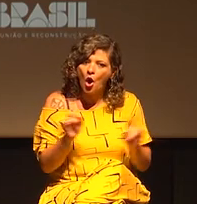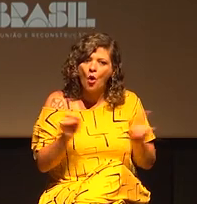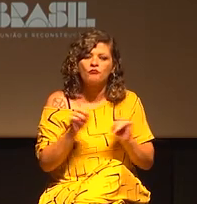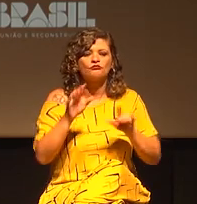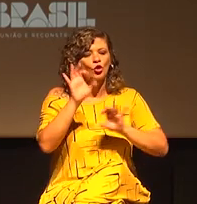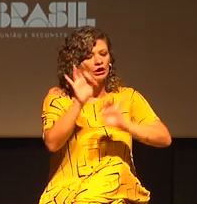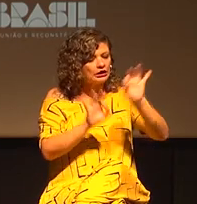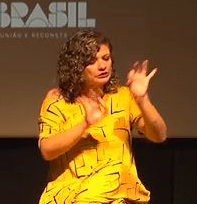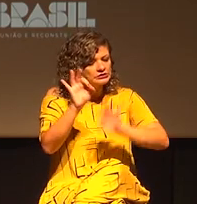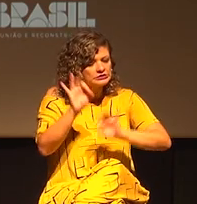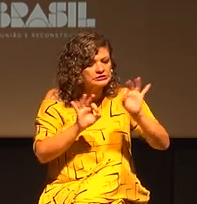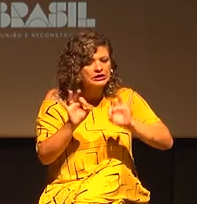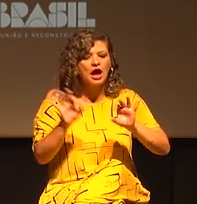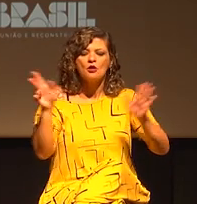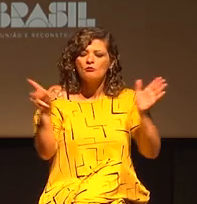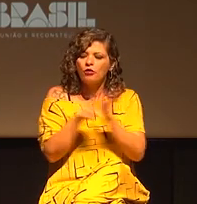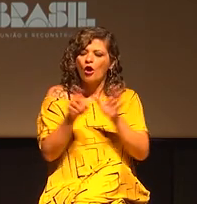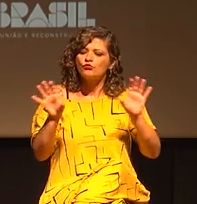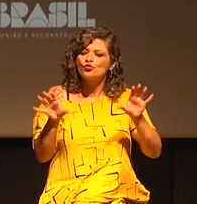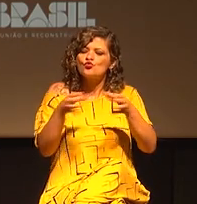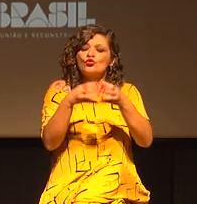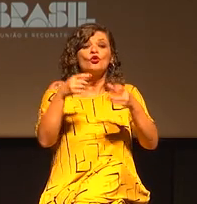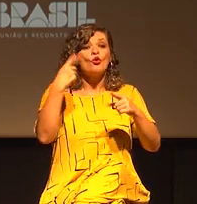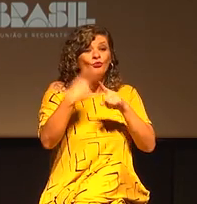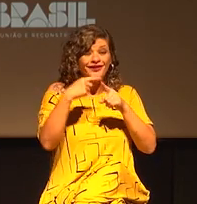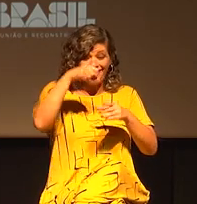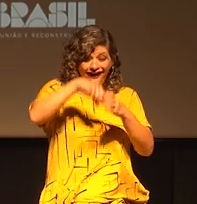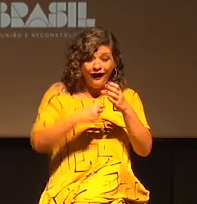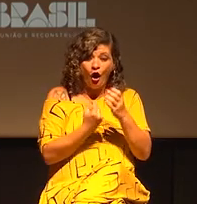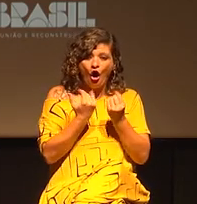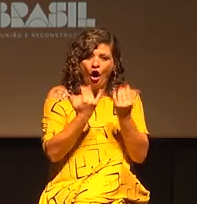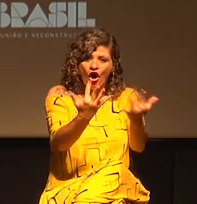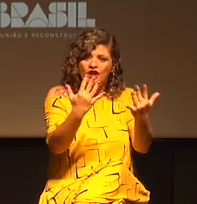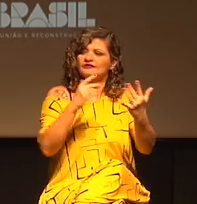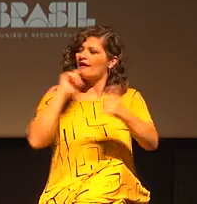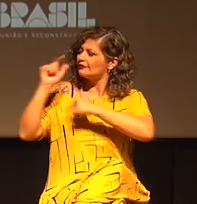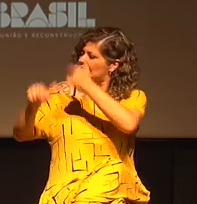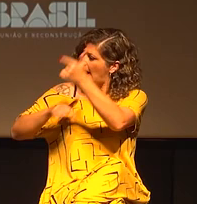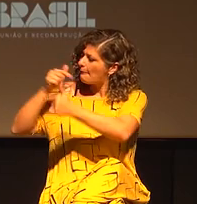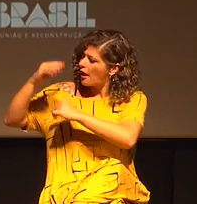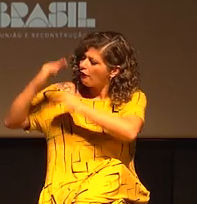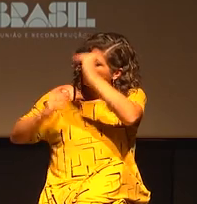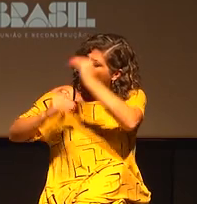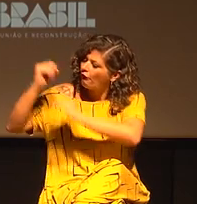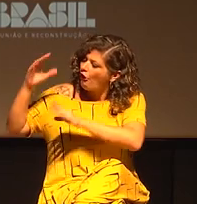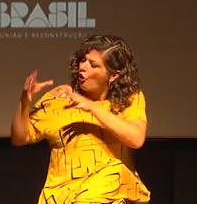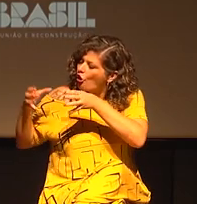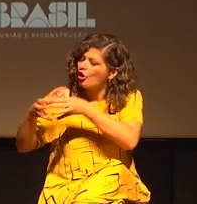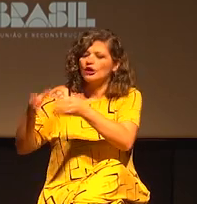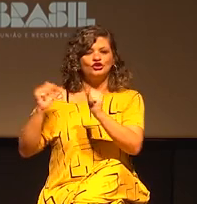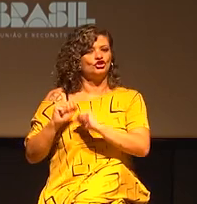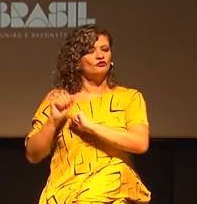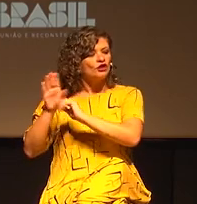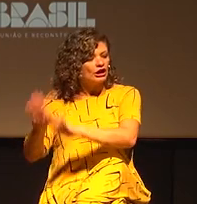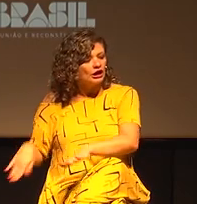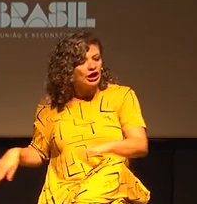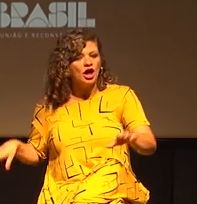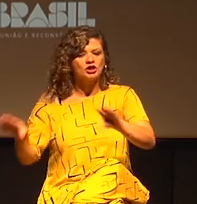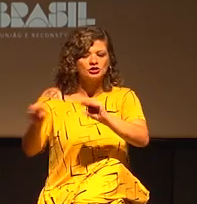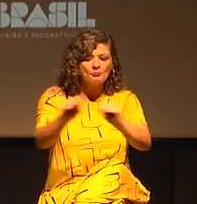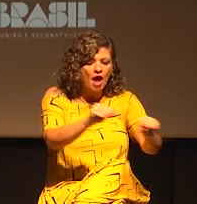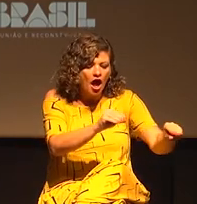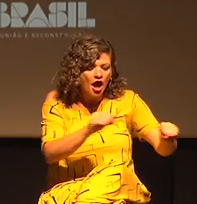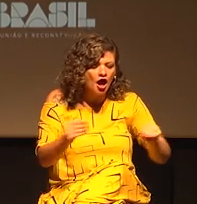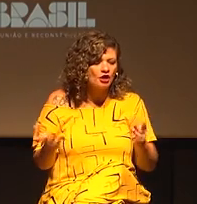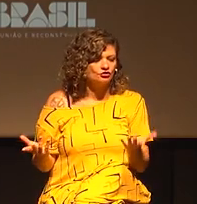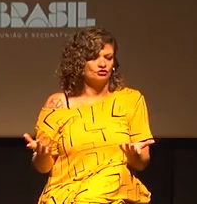a horta é um lugar para você trabalhar grande trabalhar o coletivo viem outras pessoas vim as crianças então a